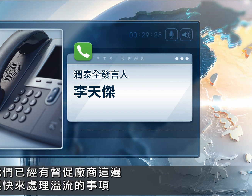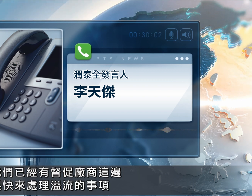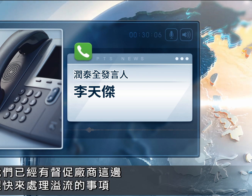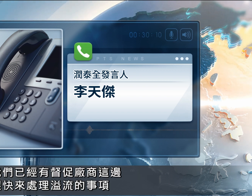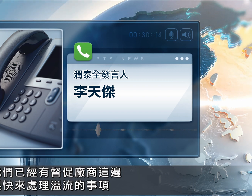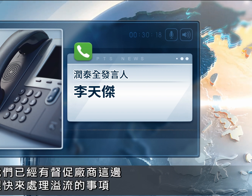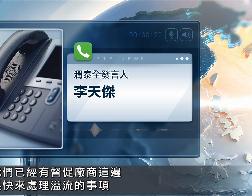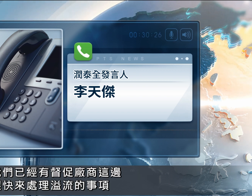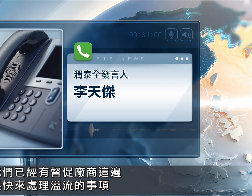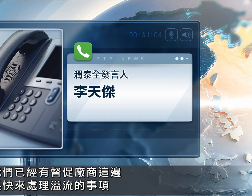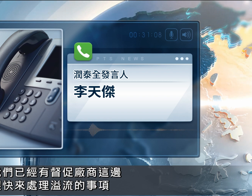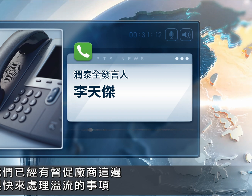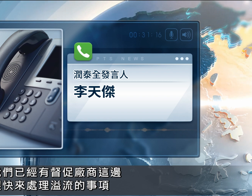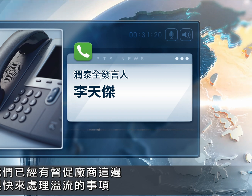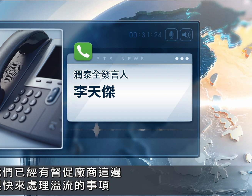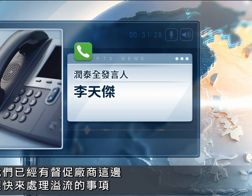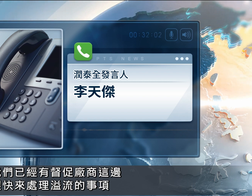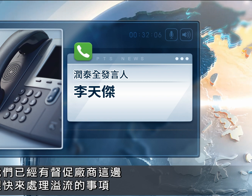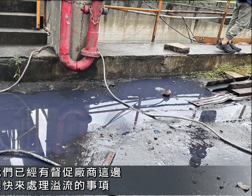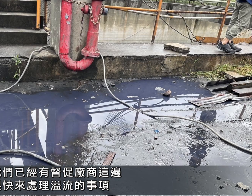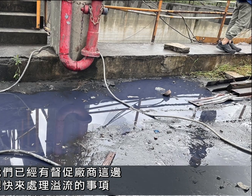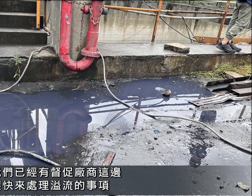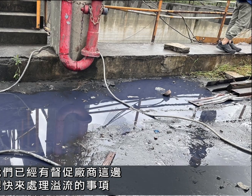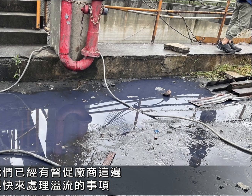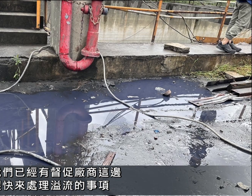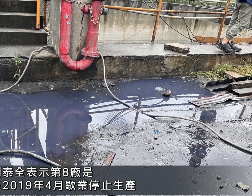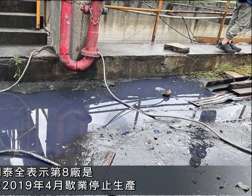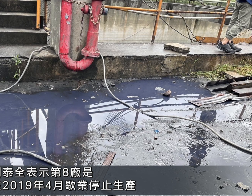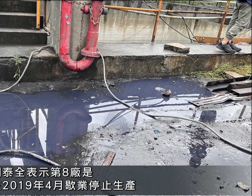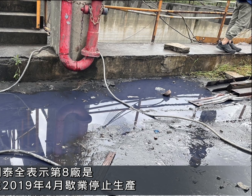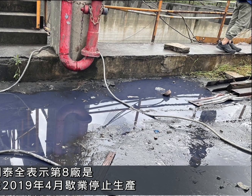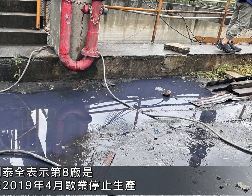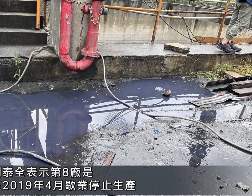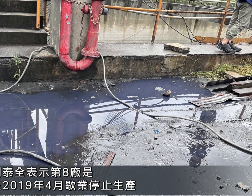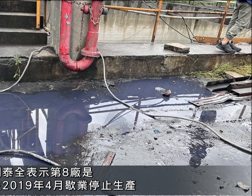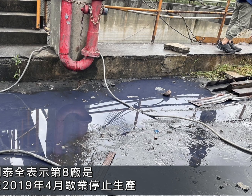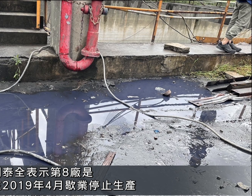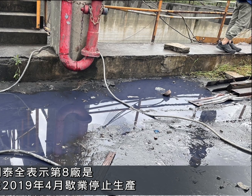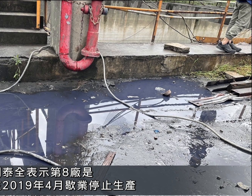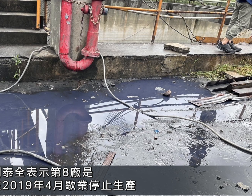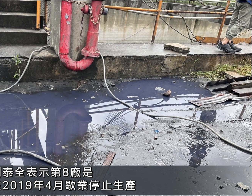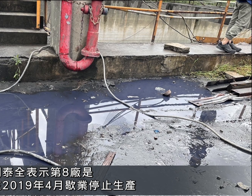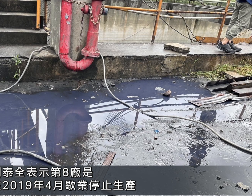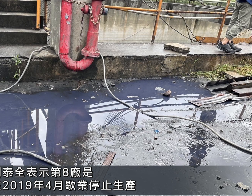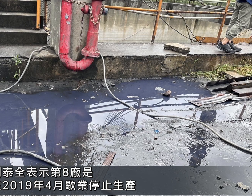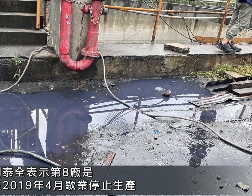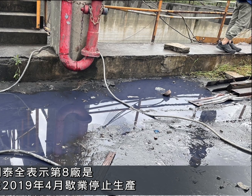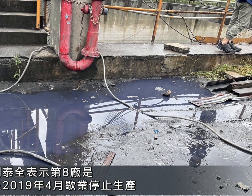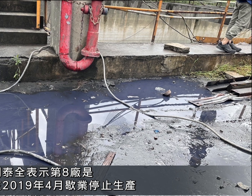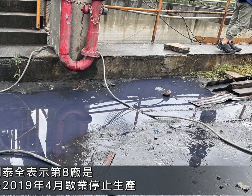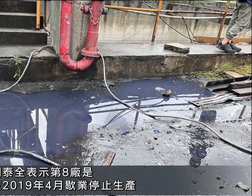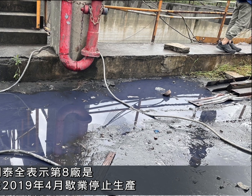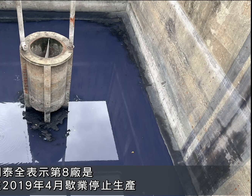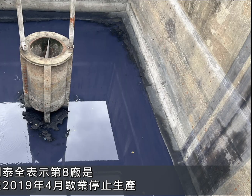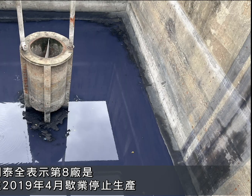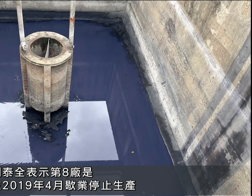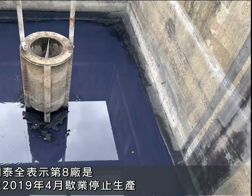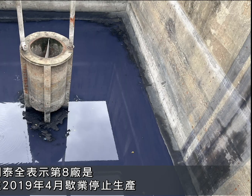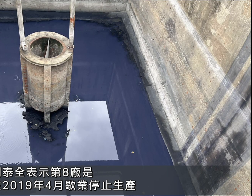这边赶快来处理这个溢流的事项。 润泰泉表示，第八厂是在2019年的四月歇业停止生产。但因为厂内的废